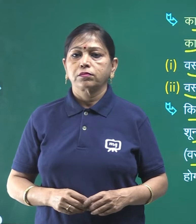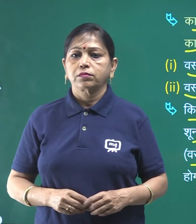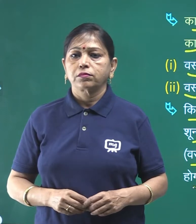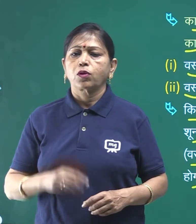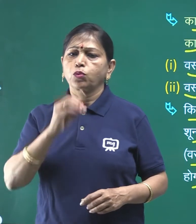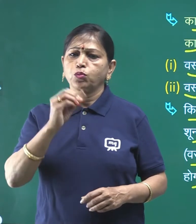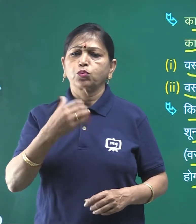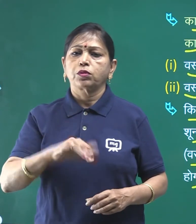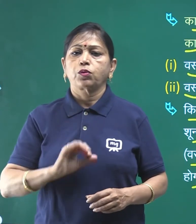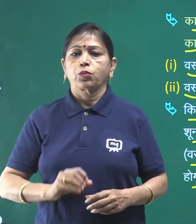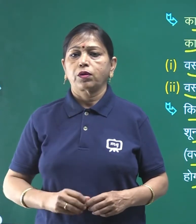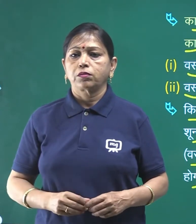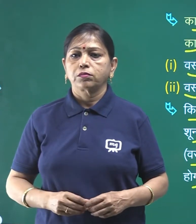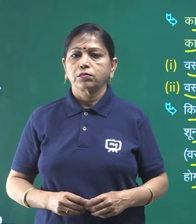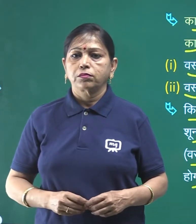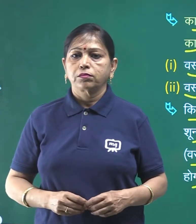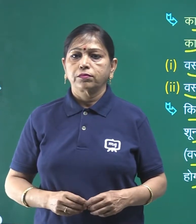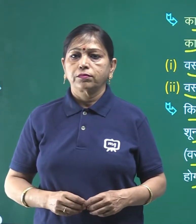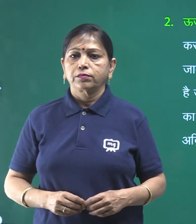शून्य होगा।